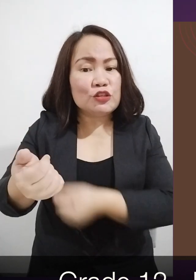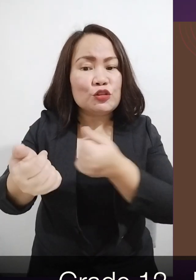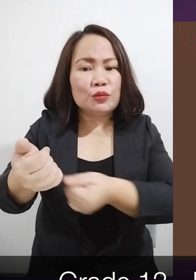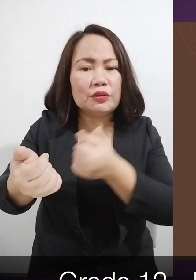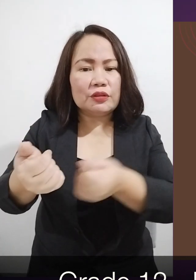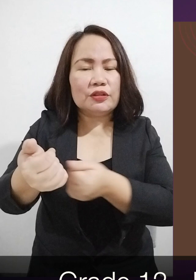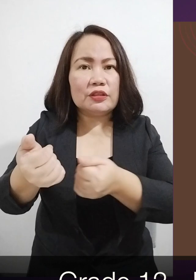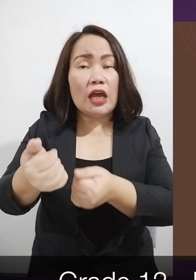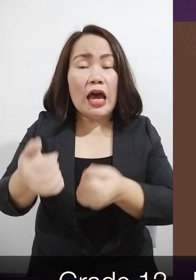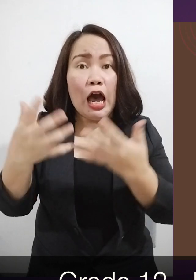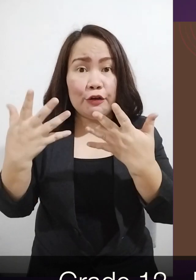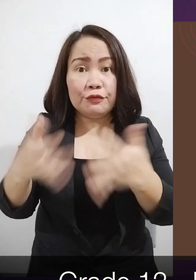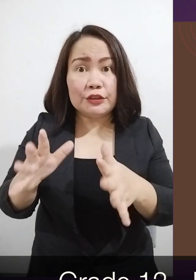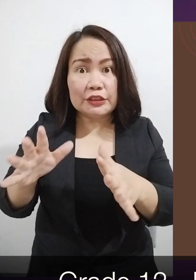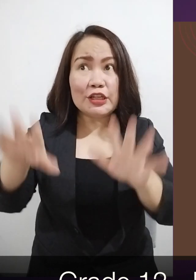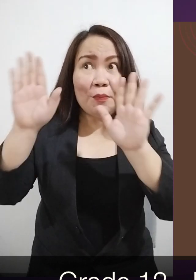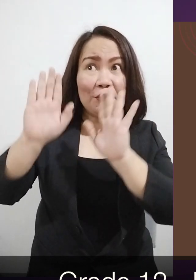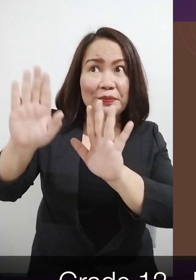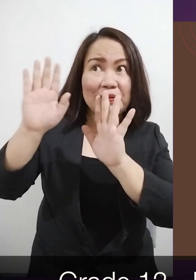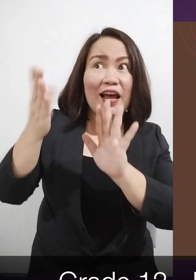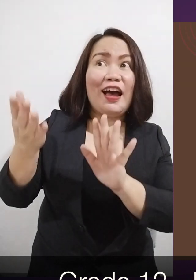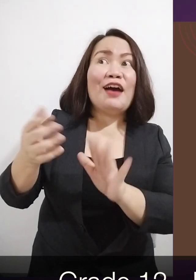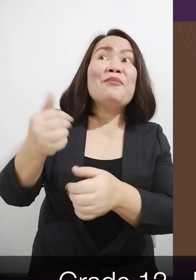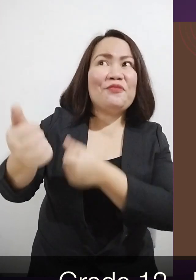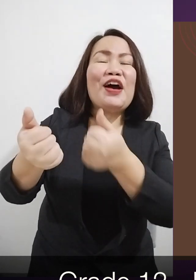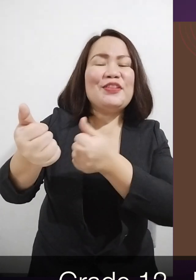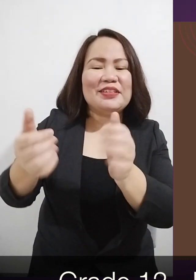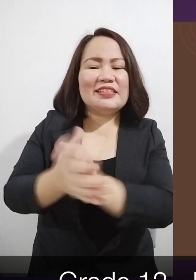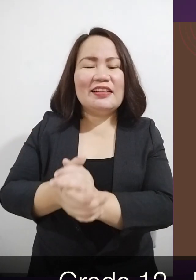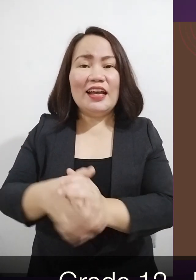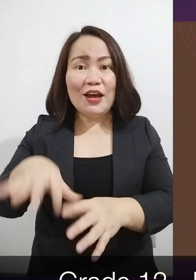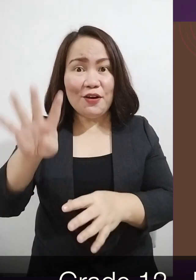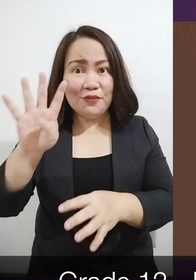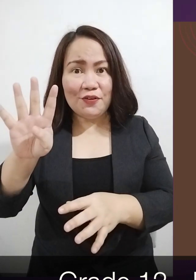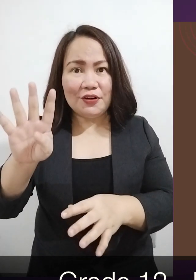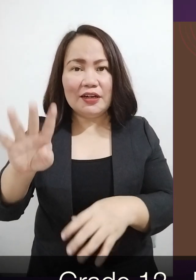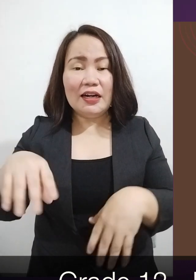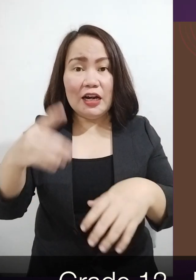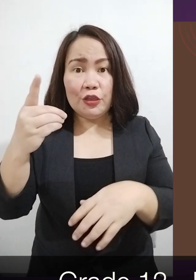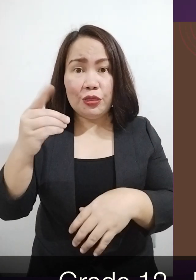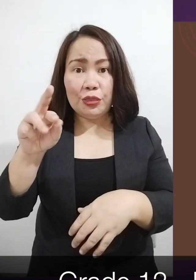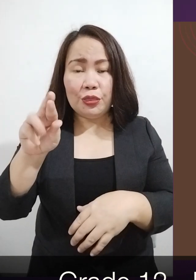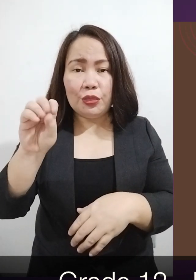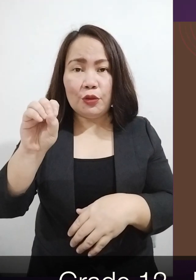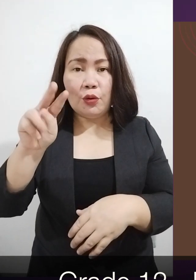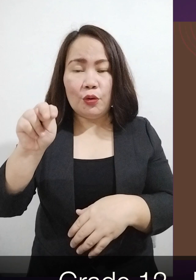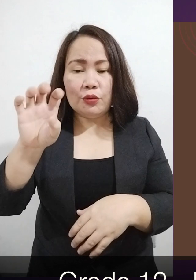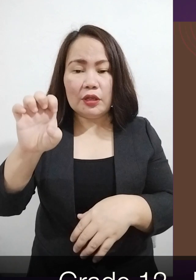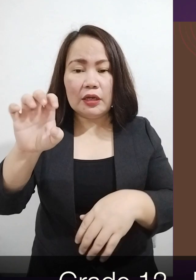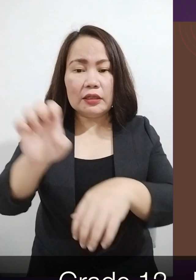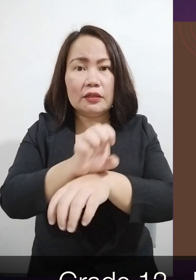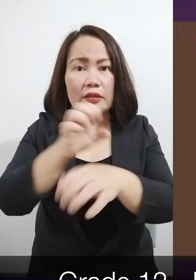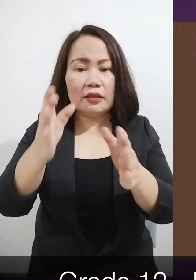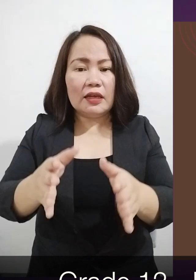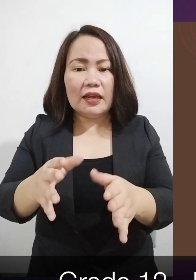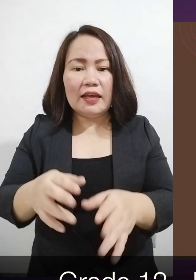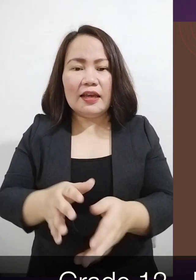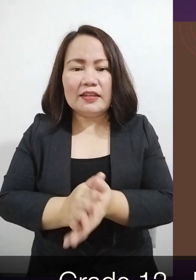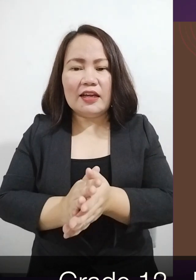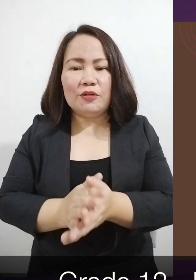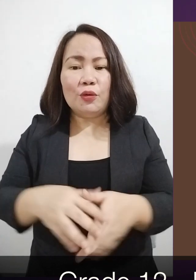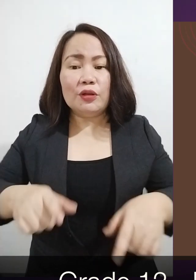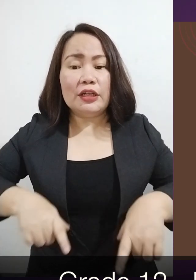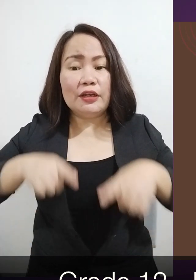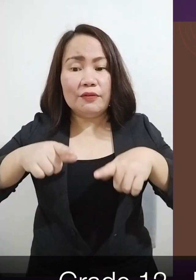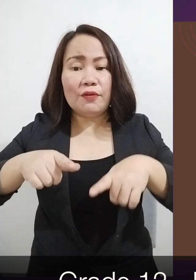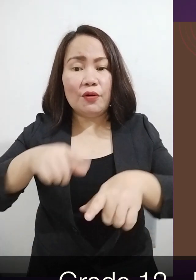sisumunod lamang sila pagkatapos nilang mamangha o masiyahan. 4. Drone entrepreneur. Sila ang mga matapat ng paggawa sa